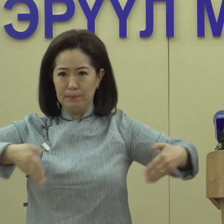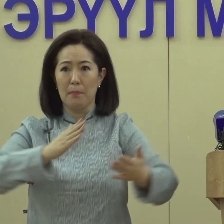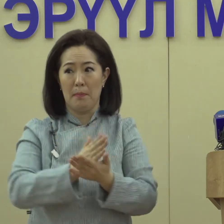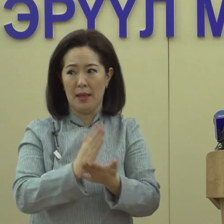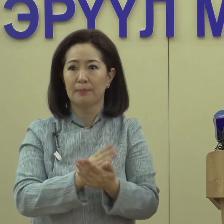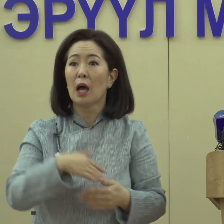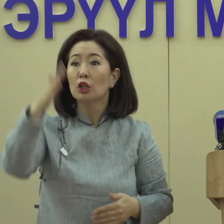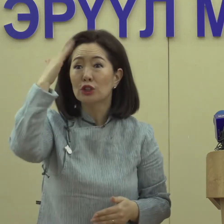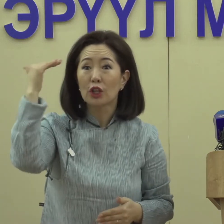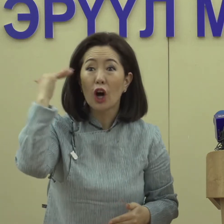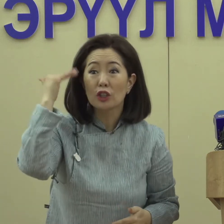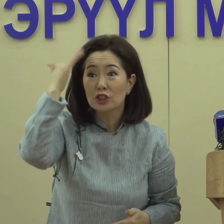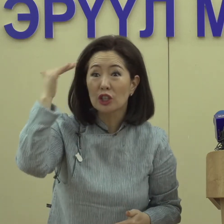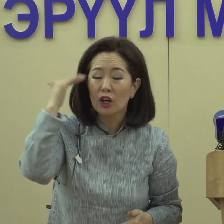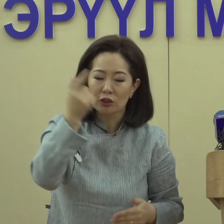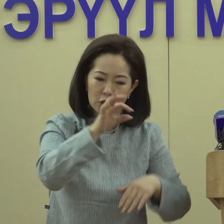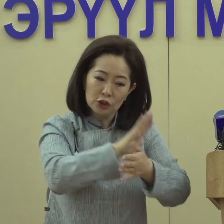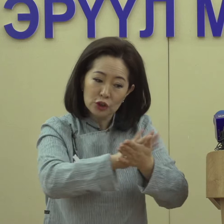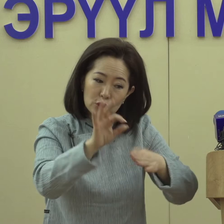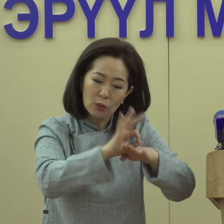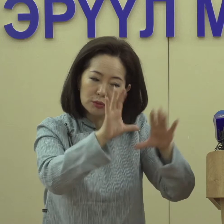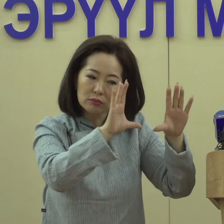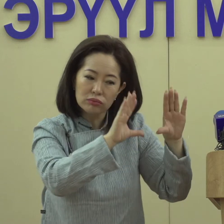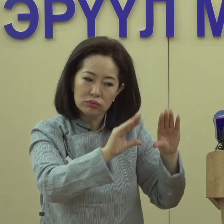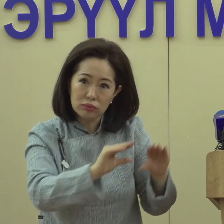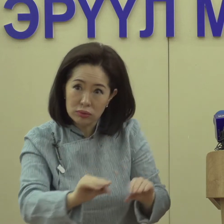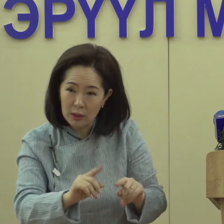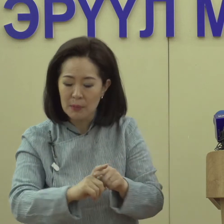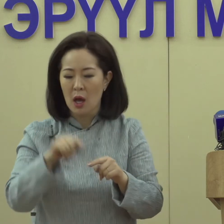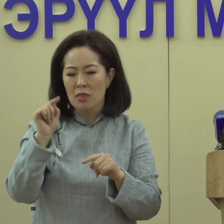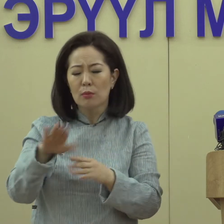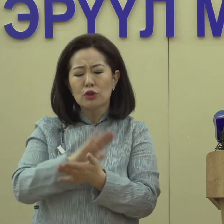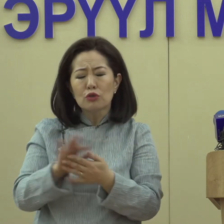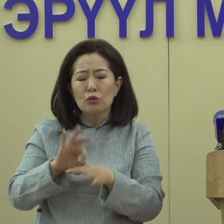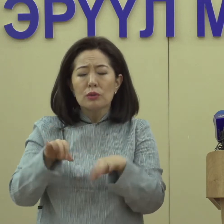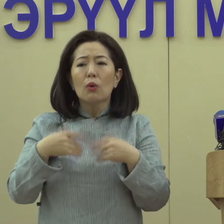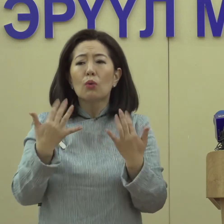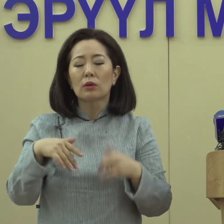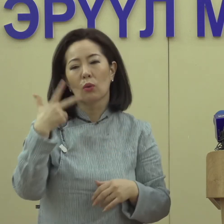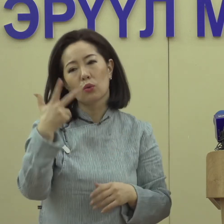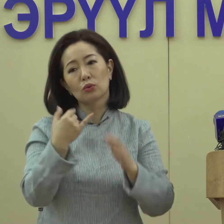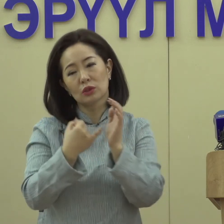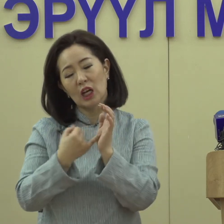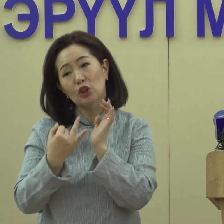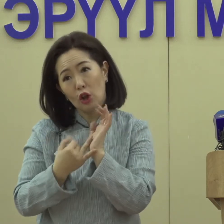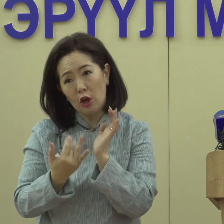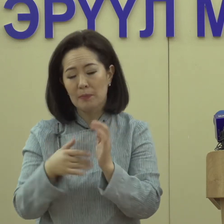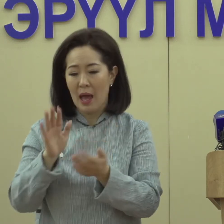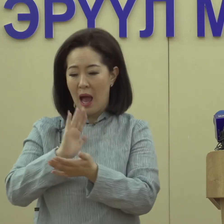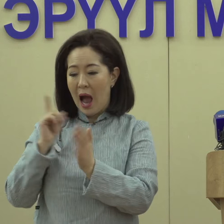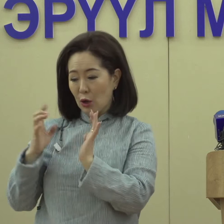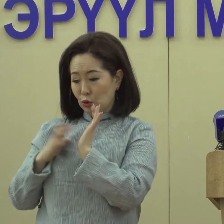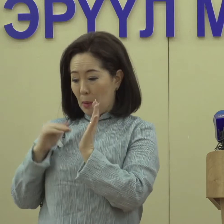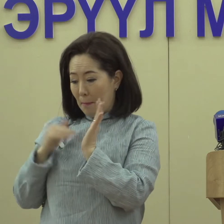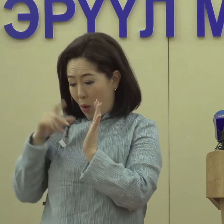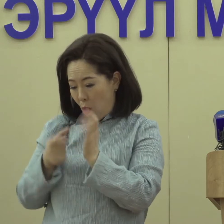тоо буурч байна. 367 тохиолдлоор нэмэгдсэн. За 19,000 гаруй хүн лабораторийн